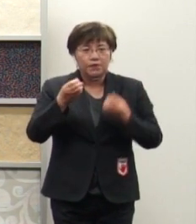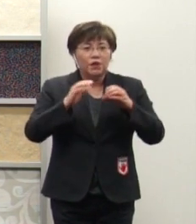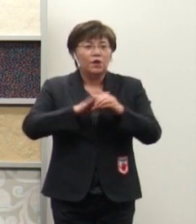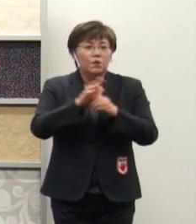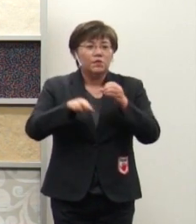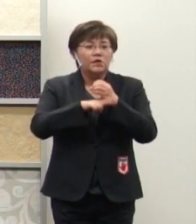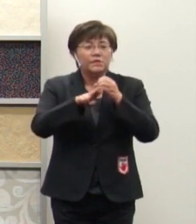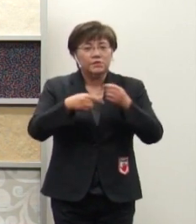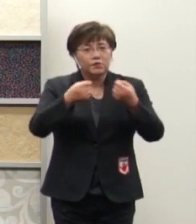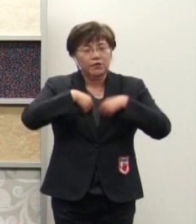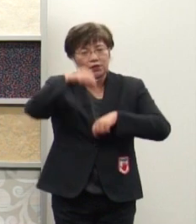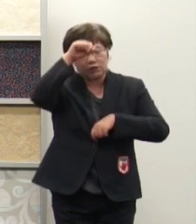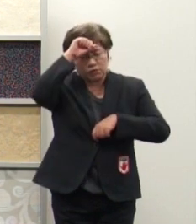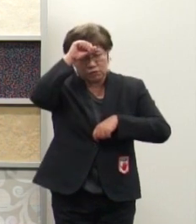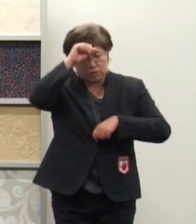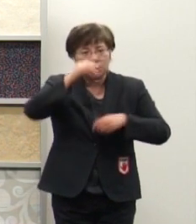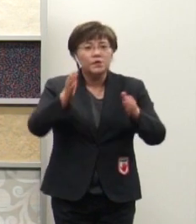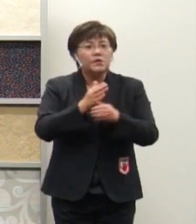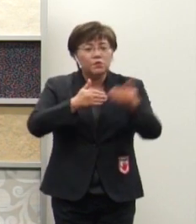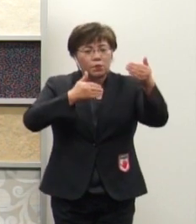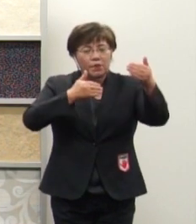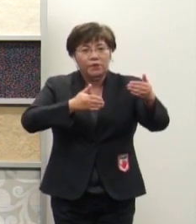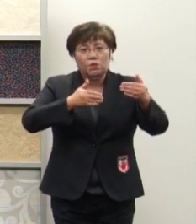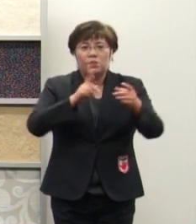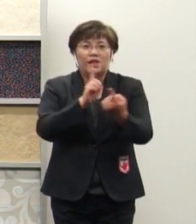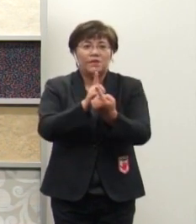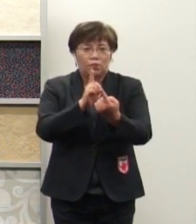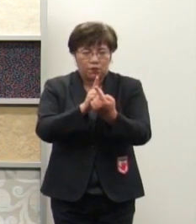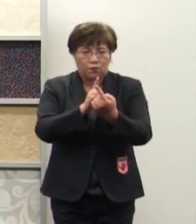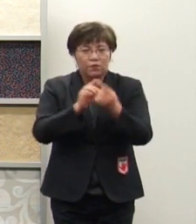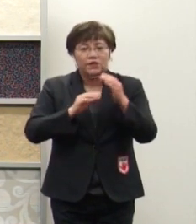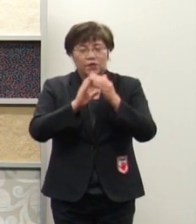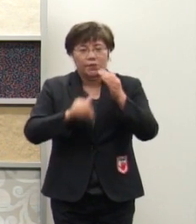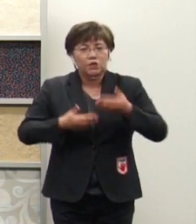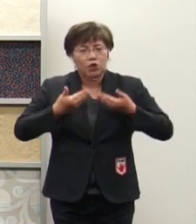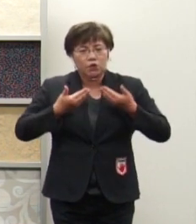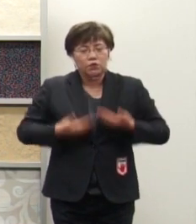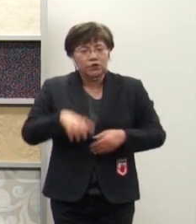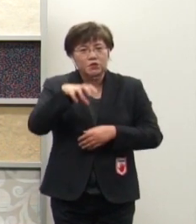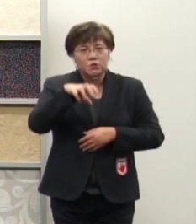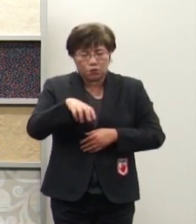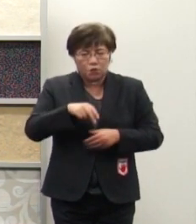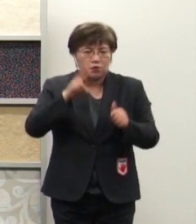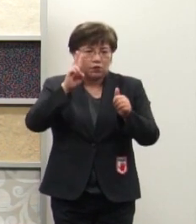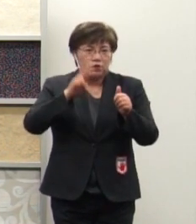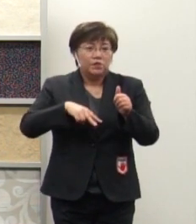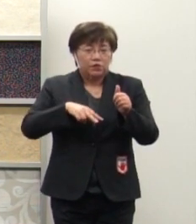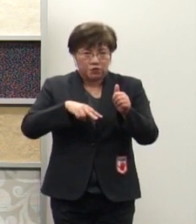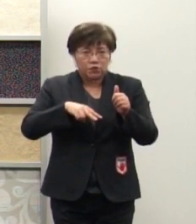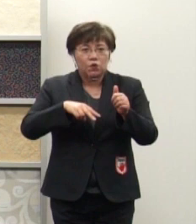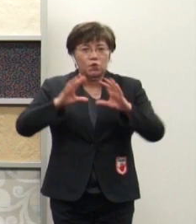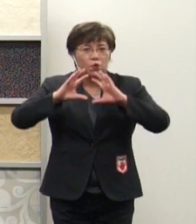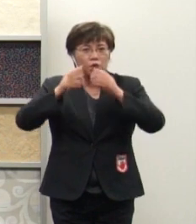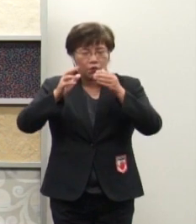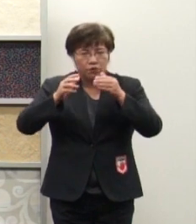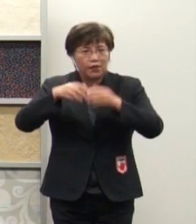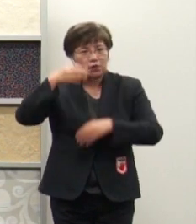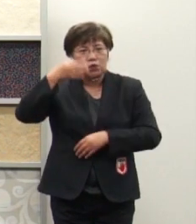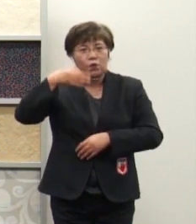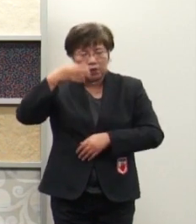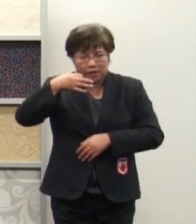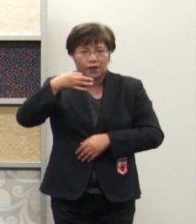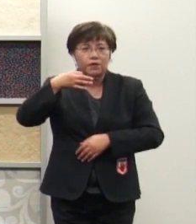コロナウイルス感染症への当面の対応について、山梨グリーンゾーン認証制度の国際的評価獲得に向けた取り組みについ